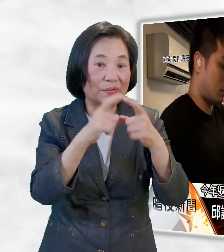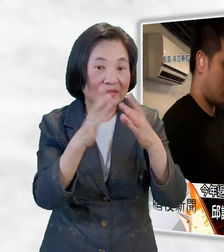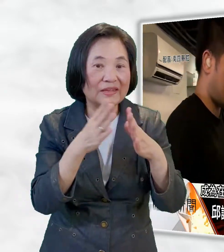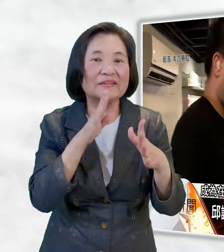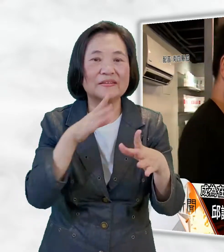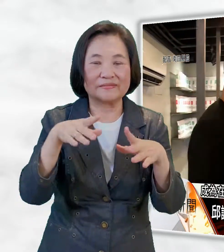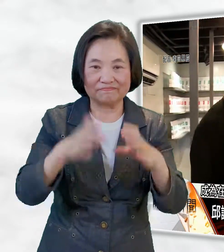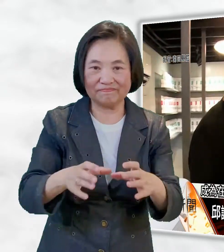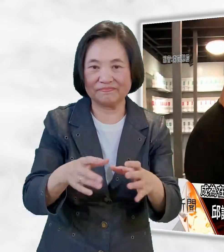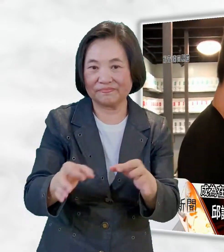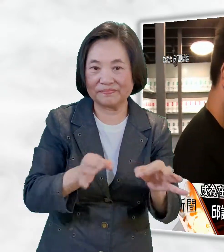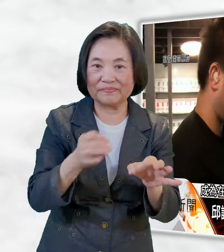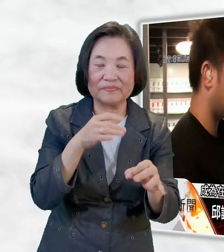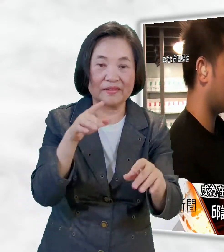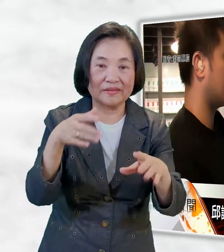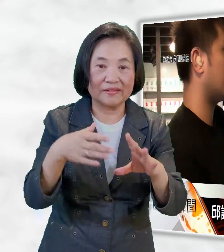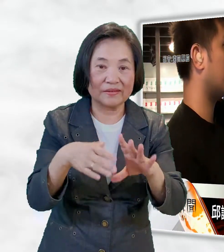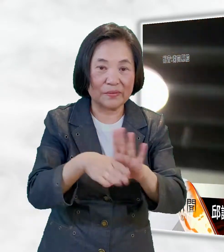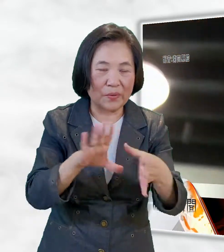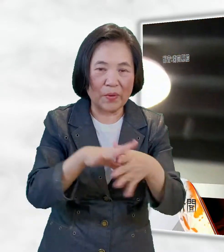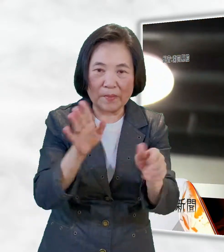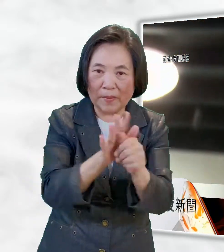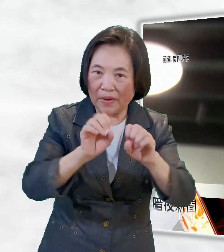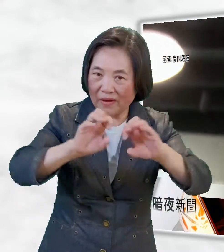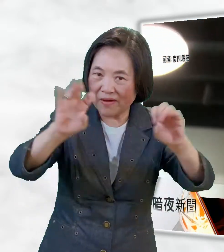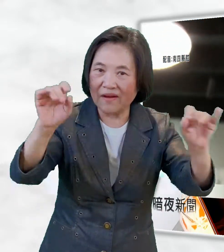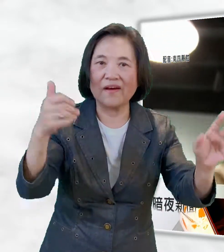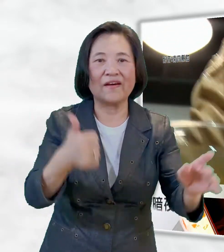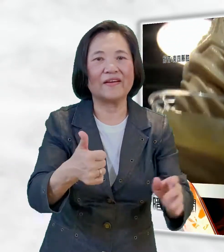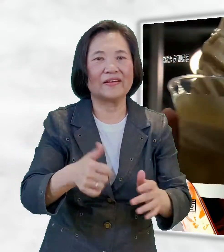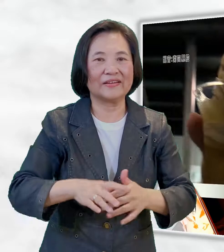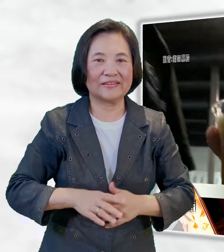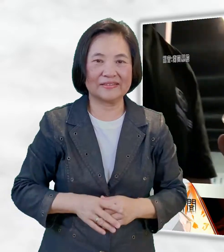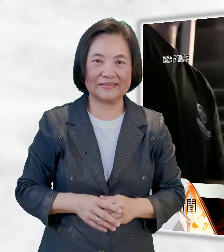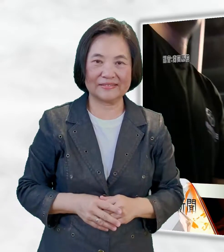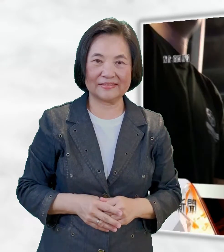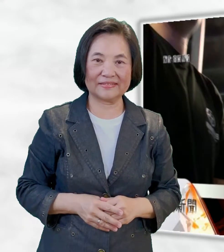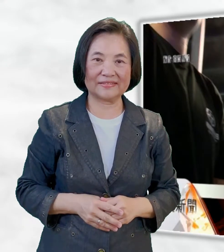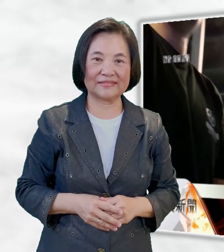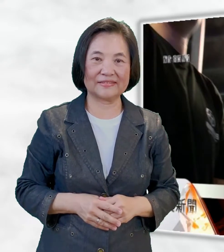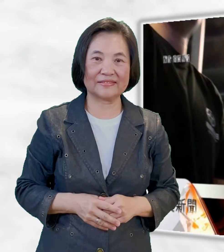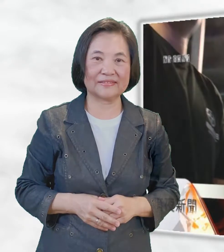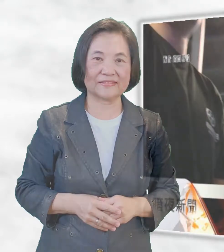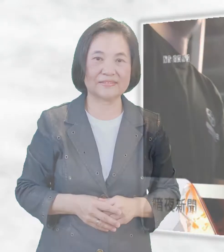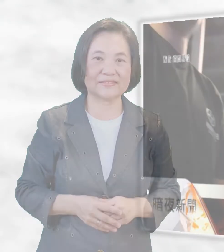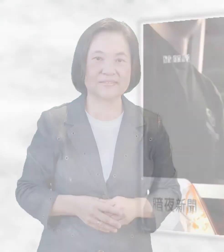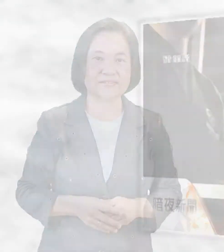享创业变做菜体文化的推素。下届新闻潘神翁频道报道。